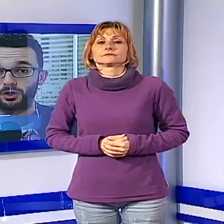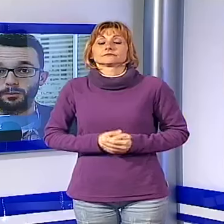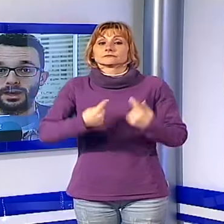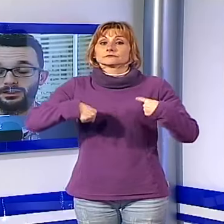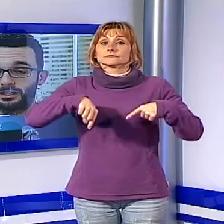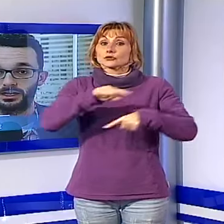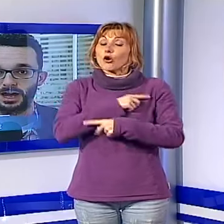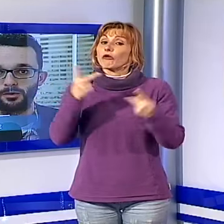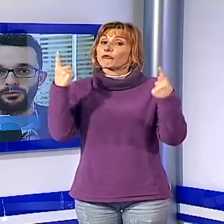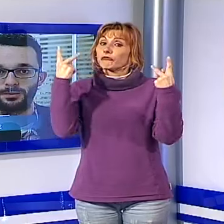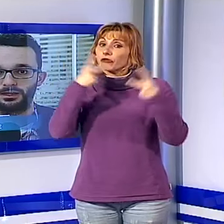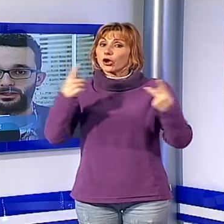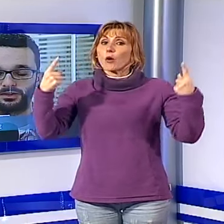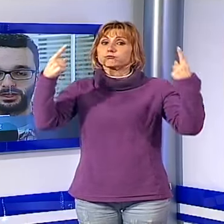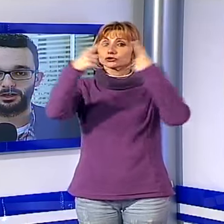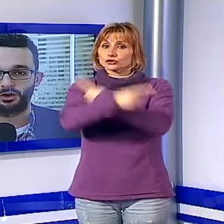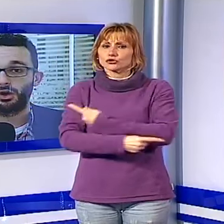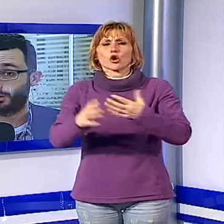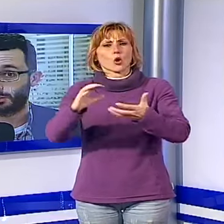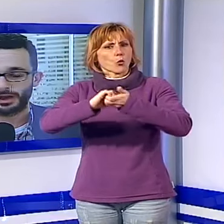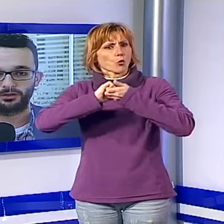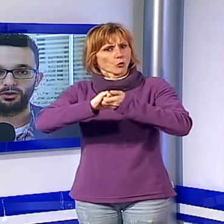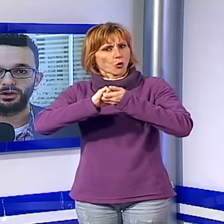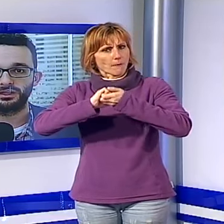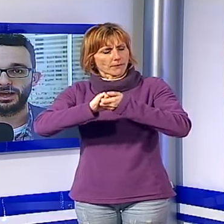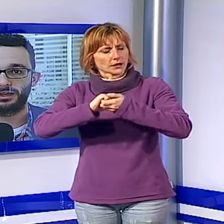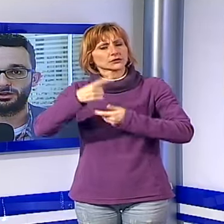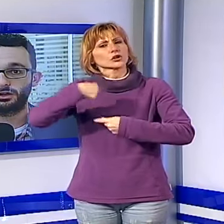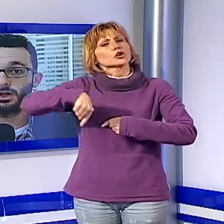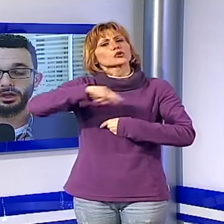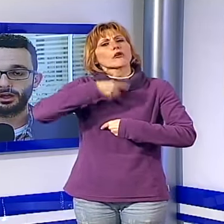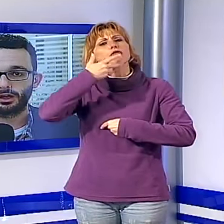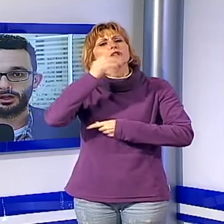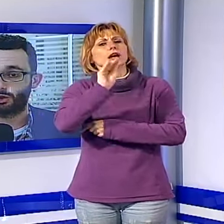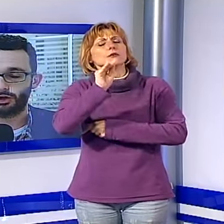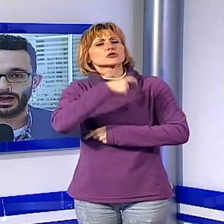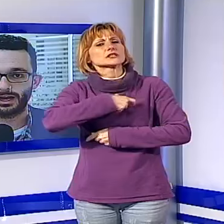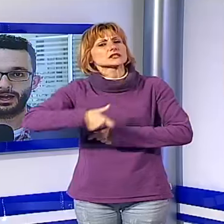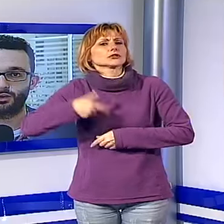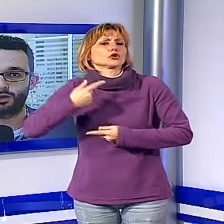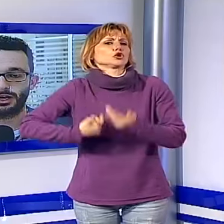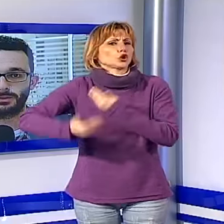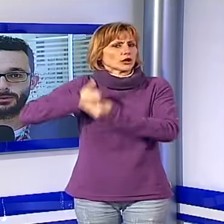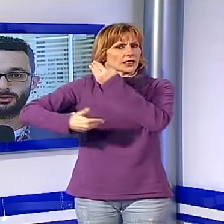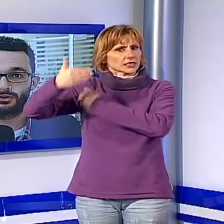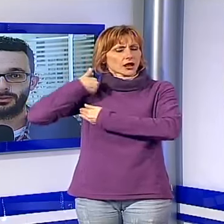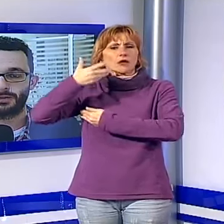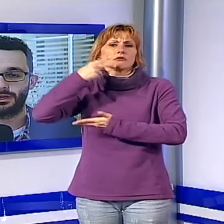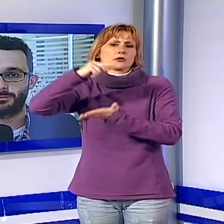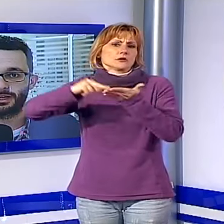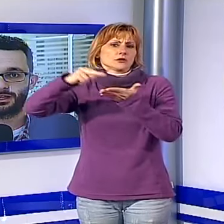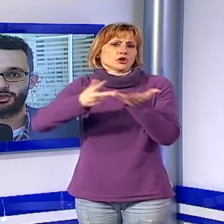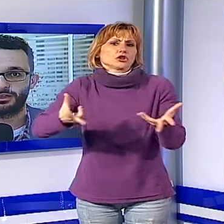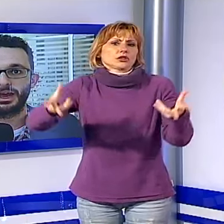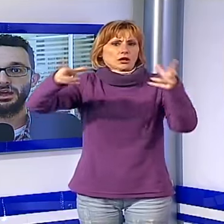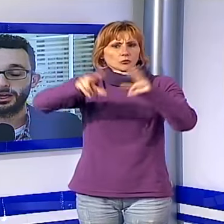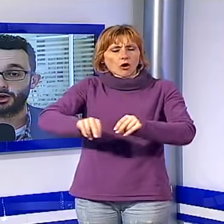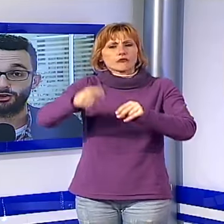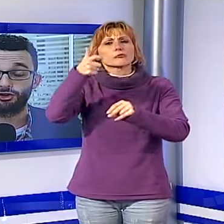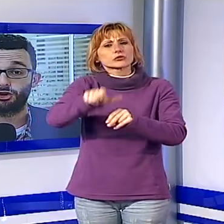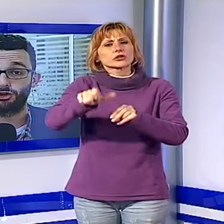coesi e compatti, chiediamo ovviamente al sindaco un passo indietro tornare alle urne il prima possibile per il bene della